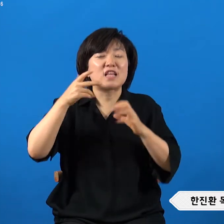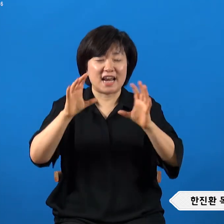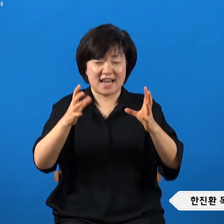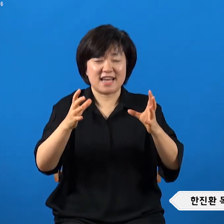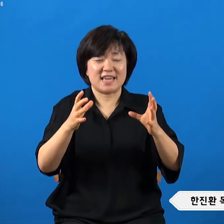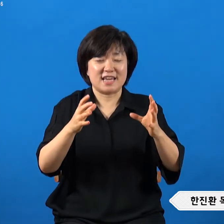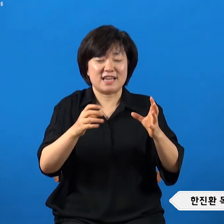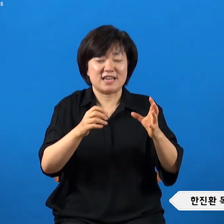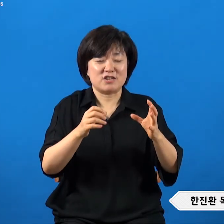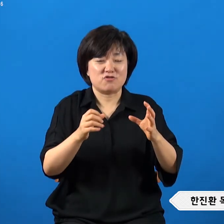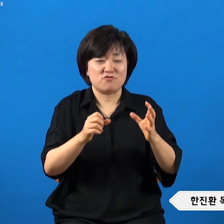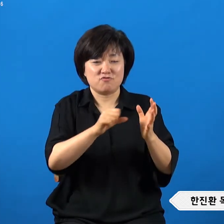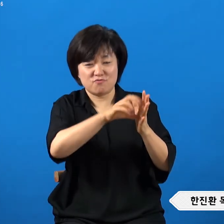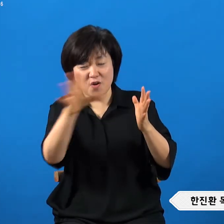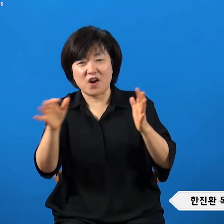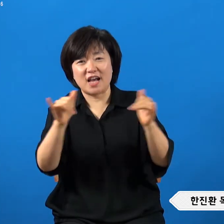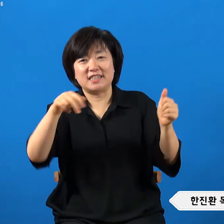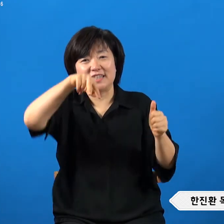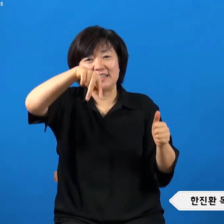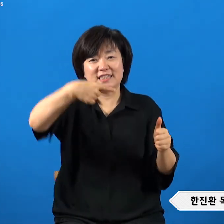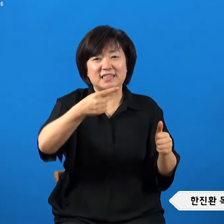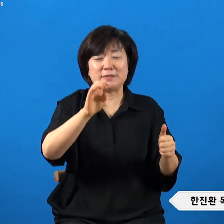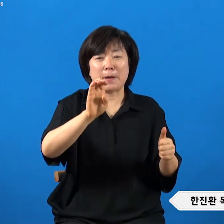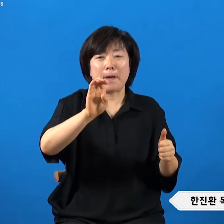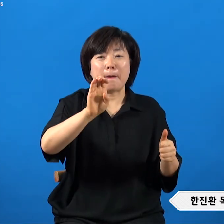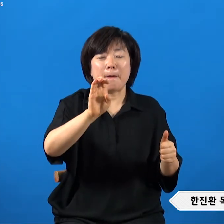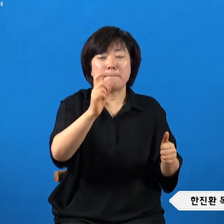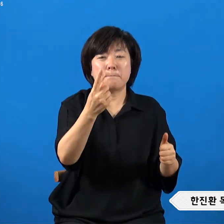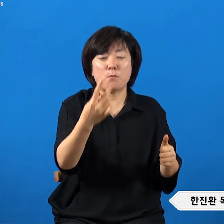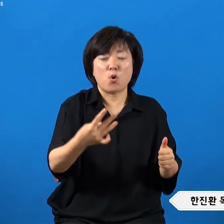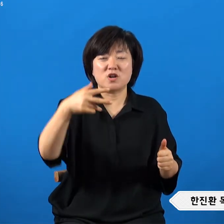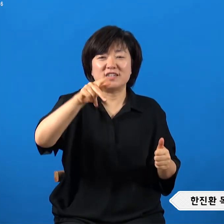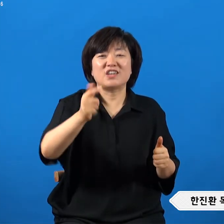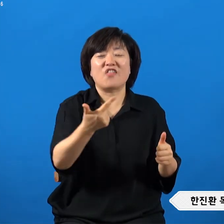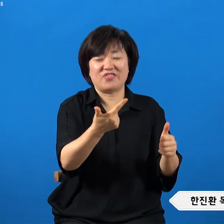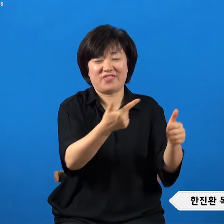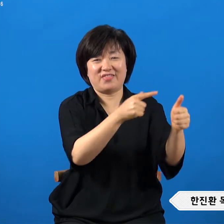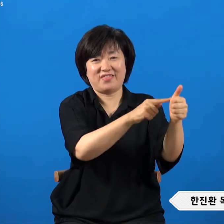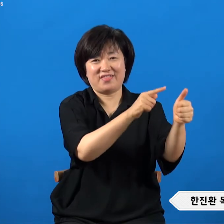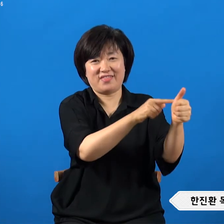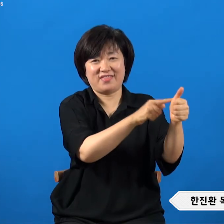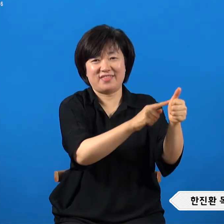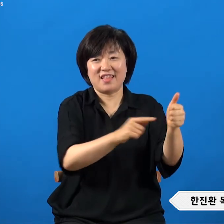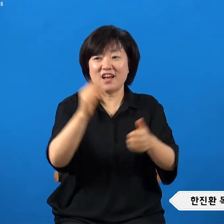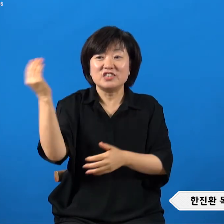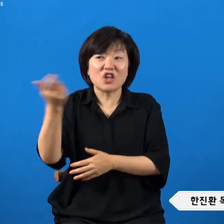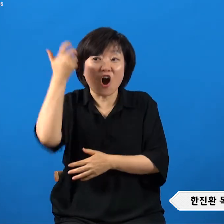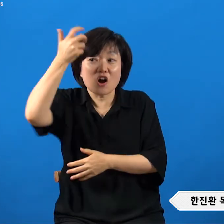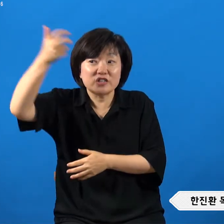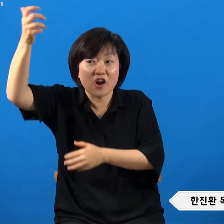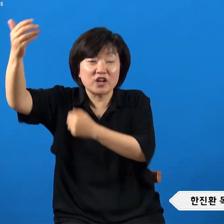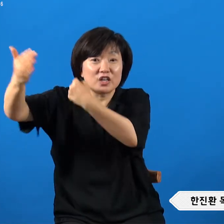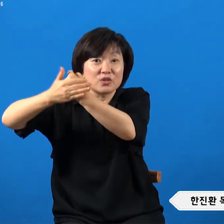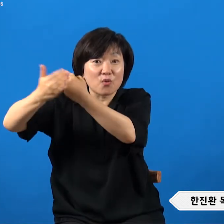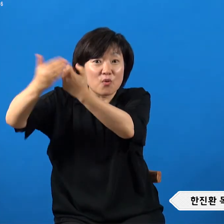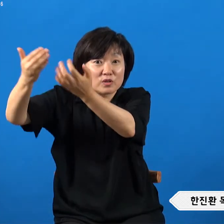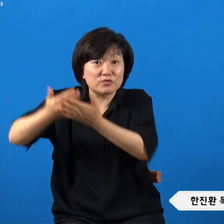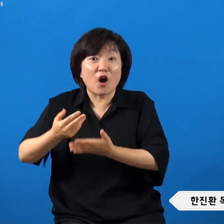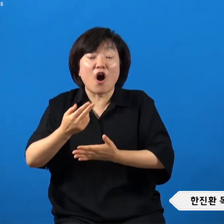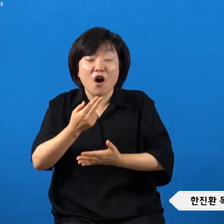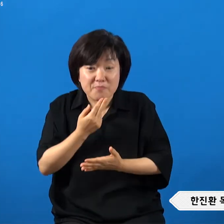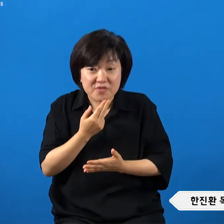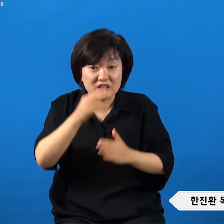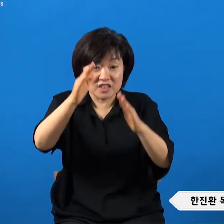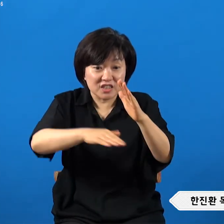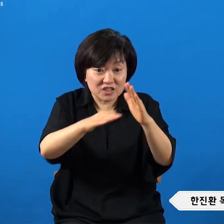부흥사 스펄전 목사님은 이렇게 말했습니다. 성령이 역사하지 않는 청중에게 설교하는 것보다는